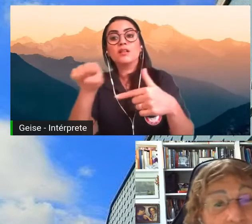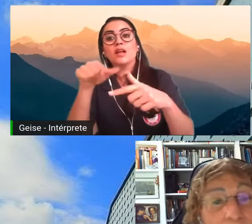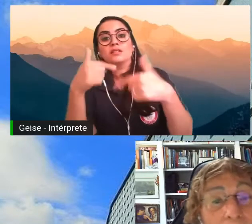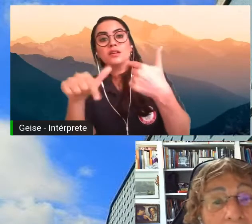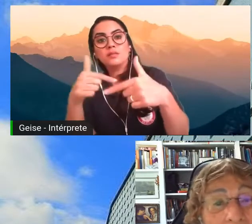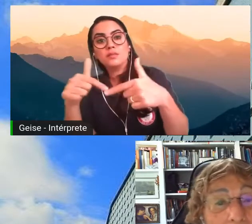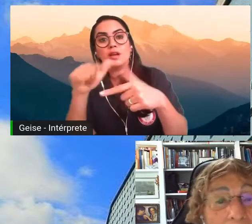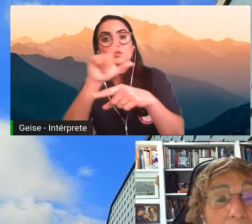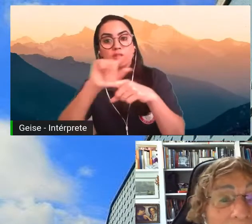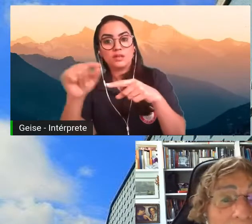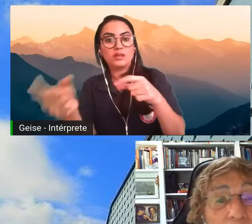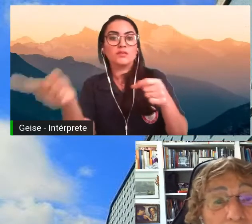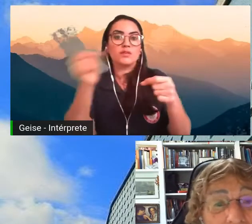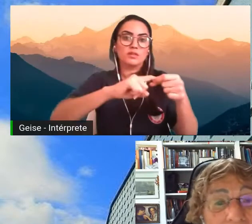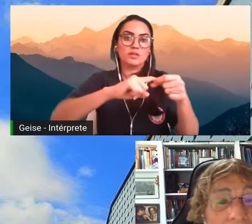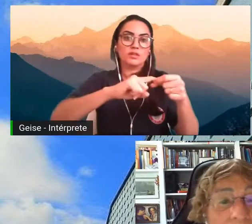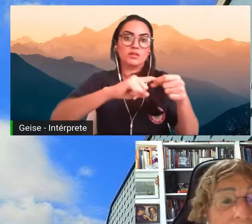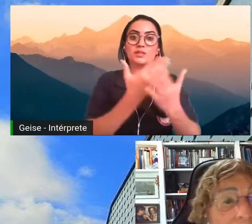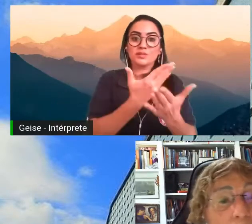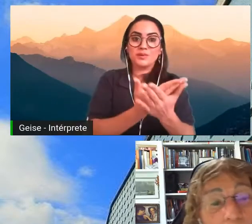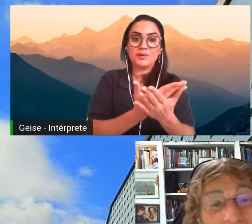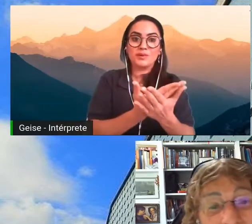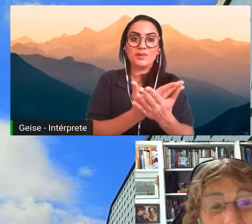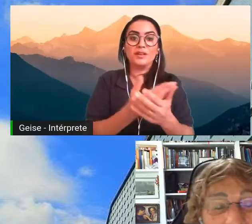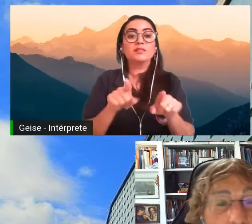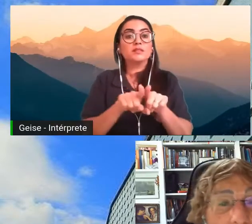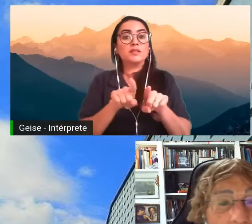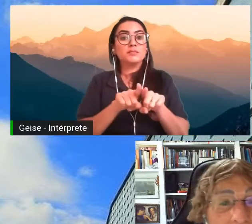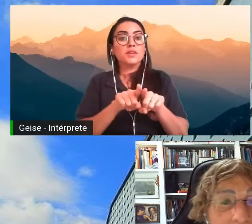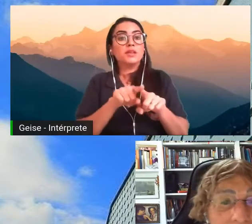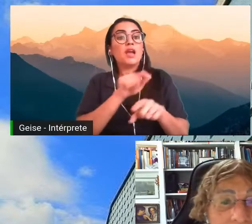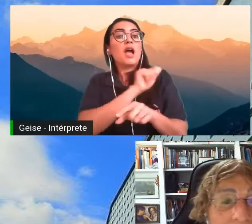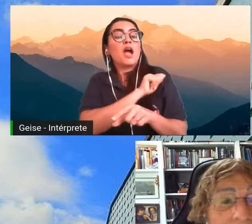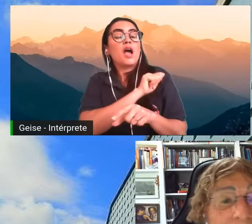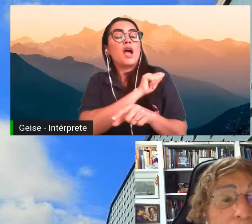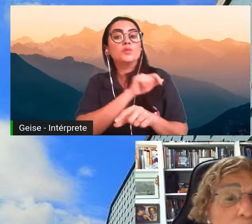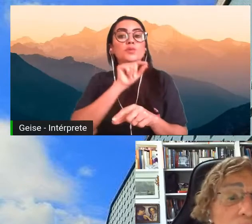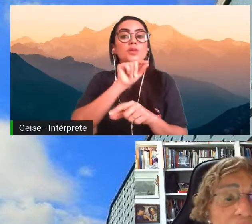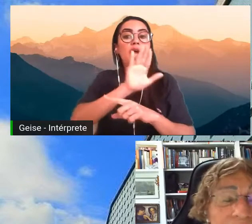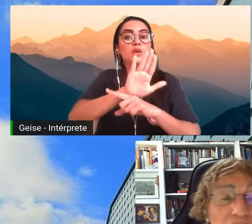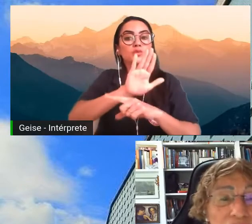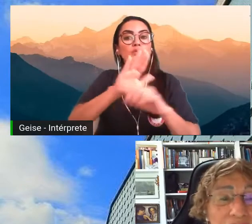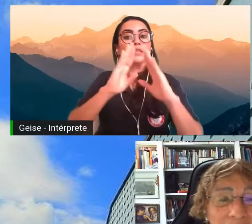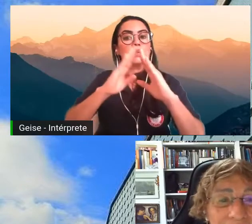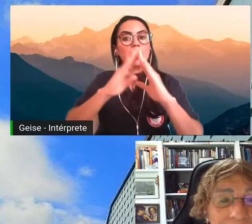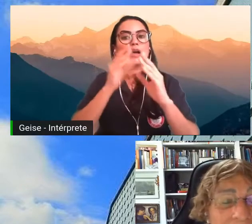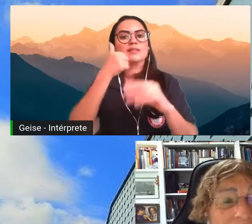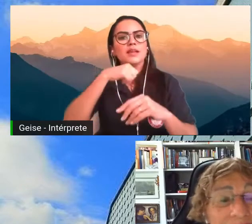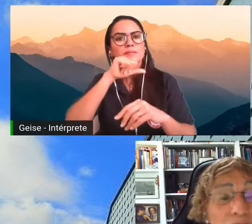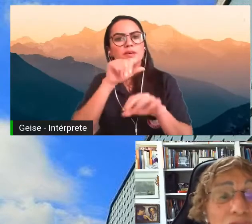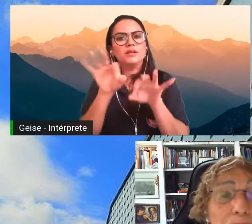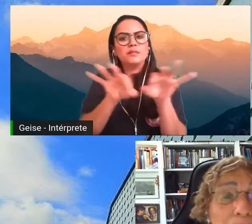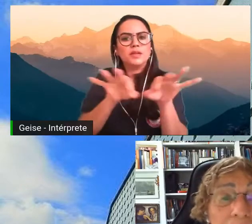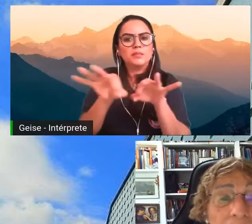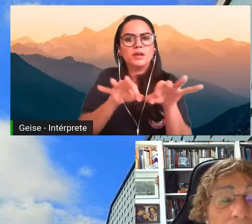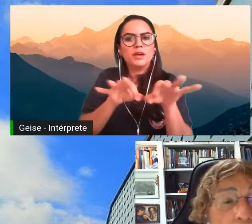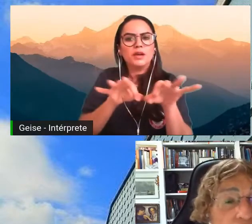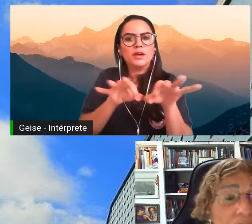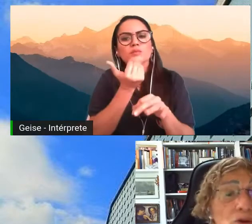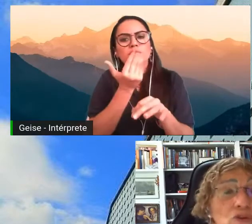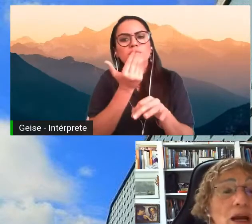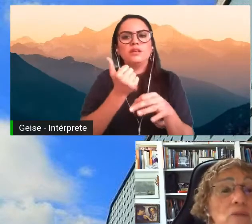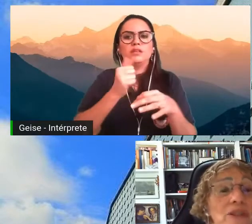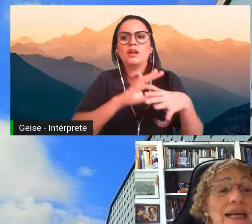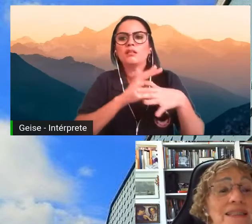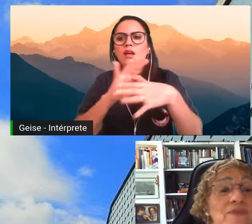aluninhos que ajudavam a mãe a preparar comida, a levar compras, a distribuir quentinhas. Ela não sabia.